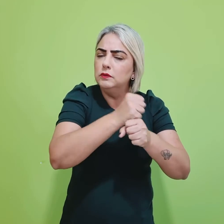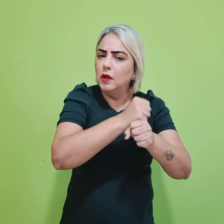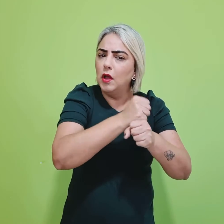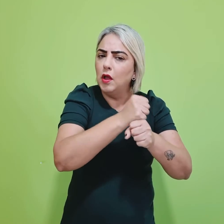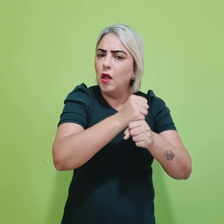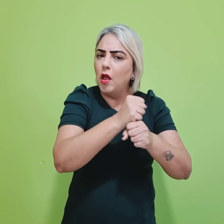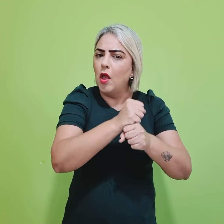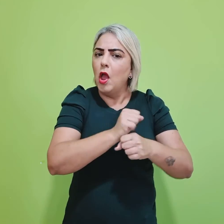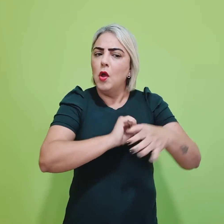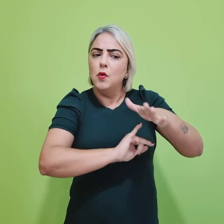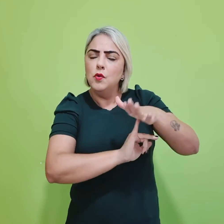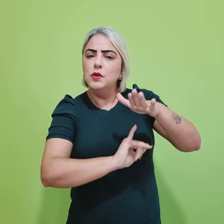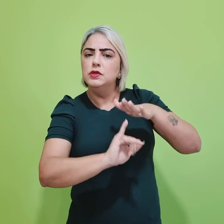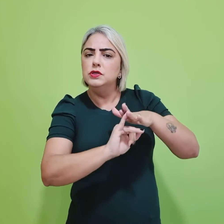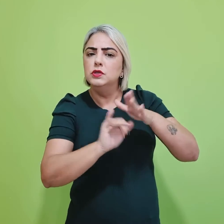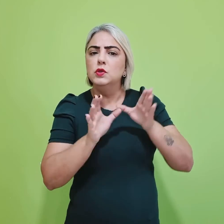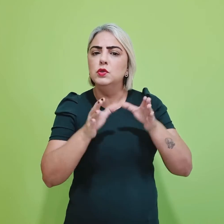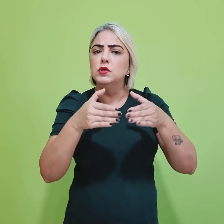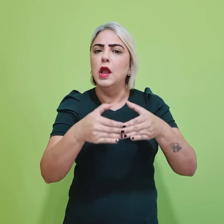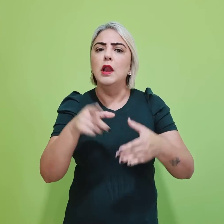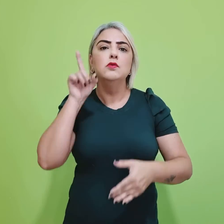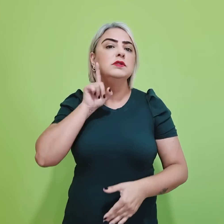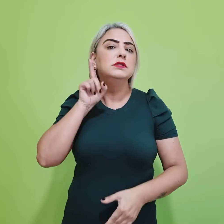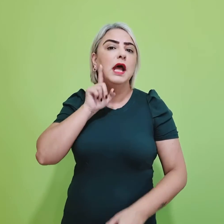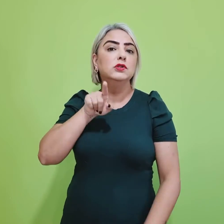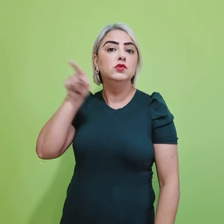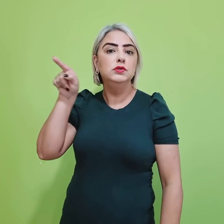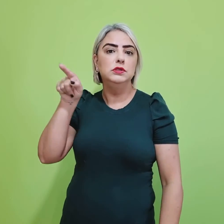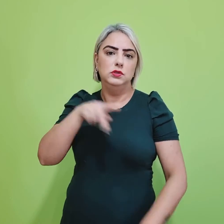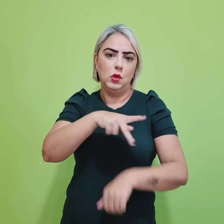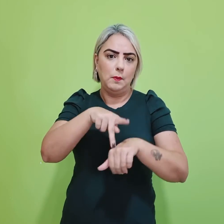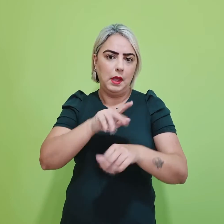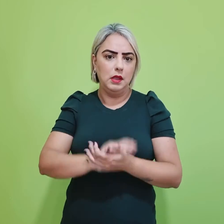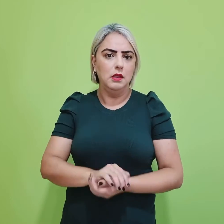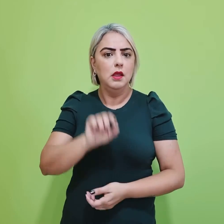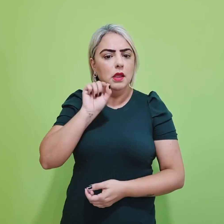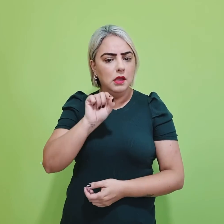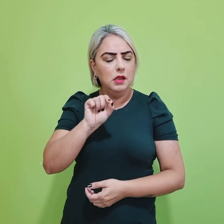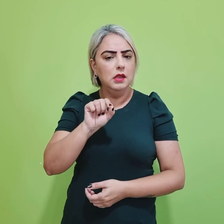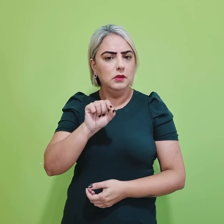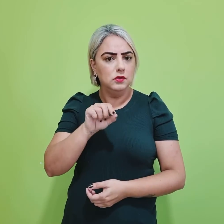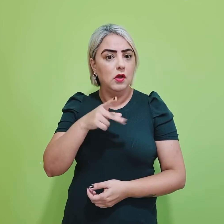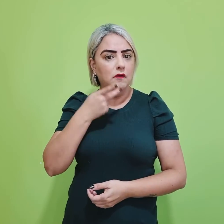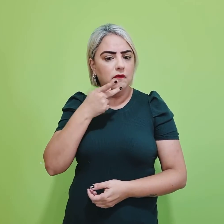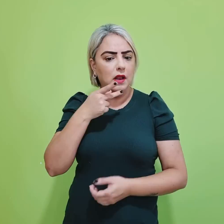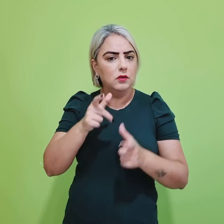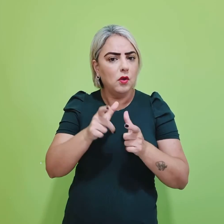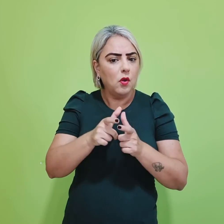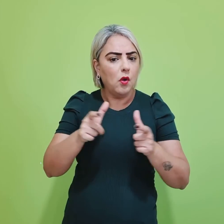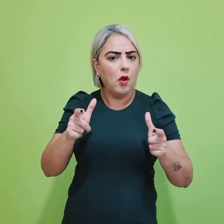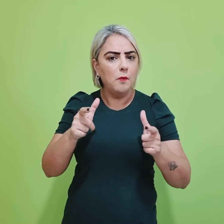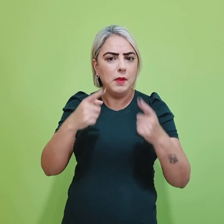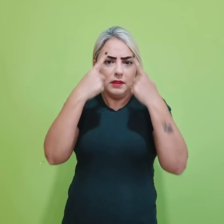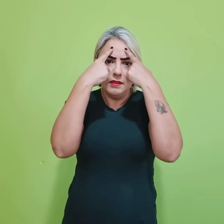Center for Economics and Business. Isso sem contar o aumento da